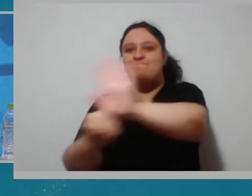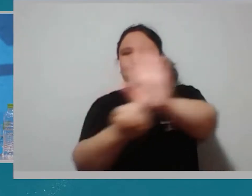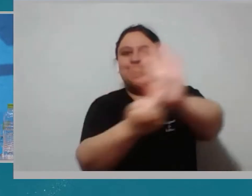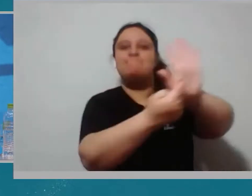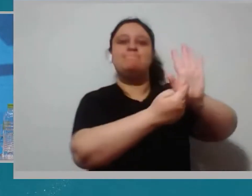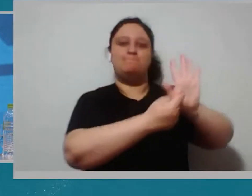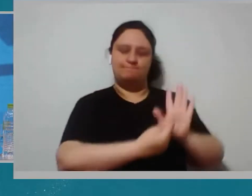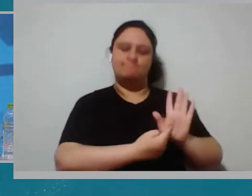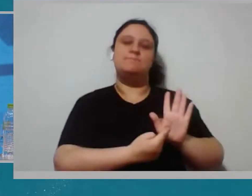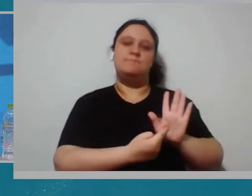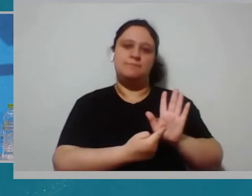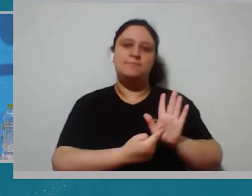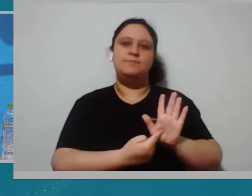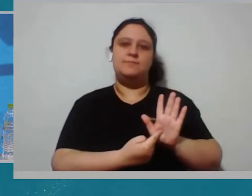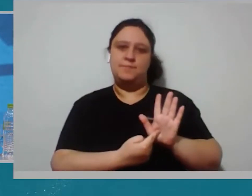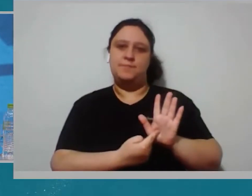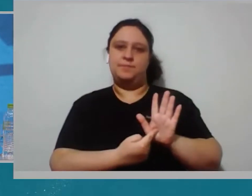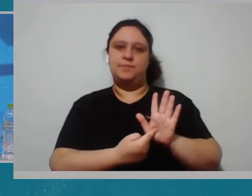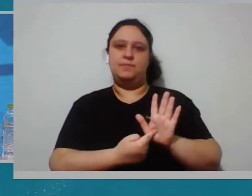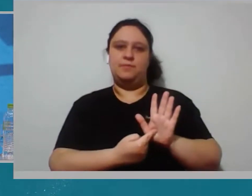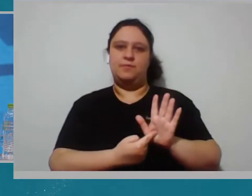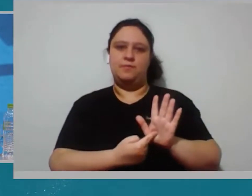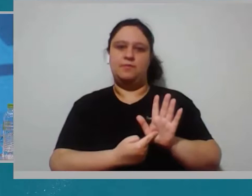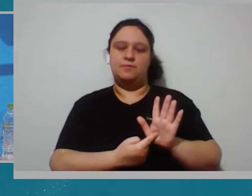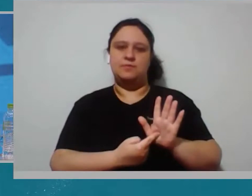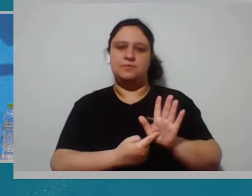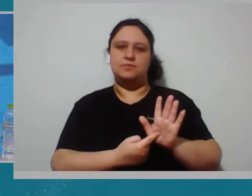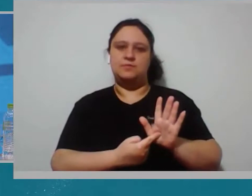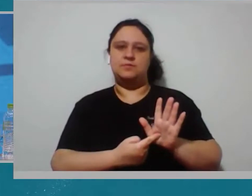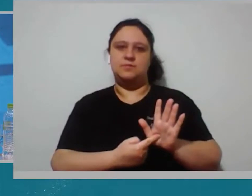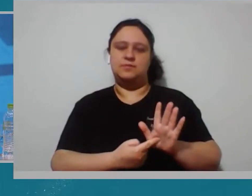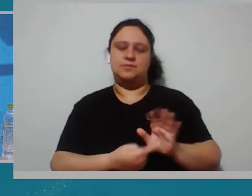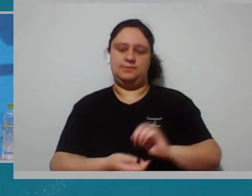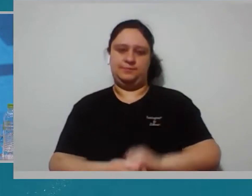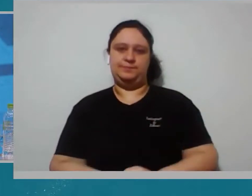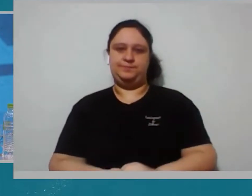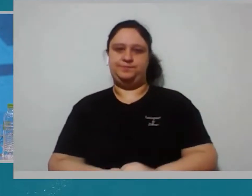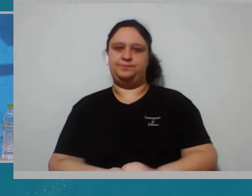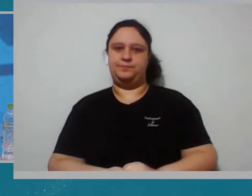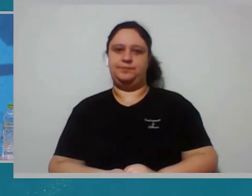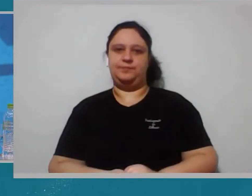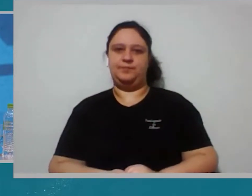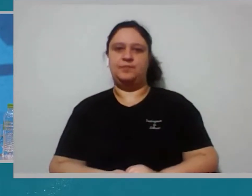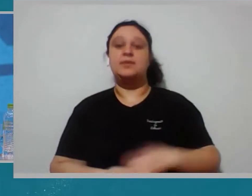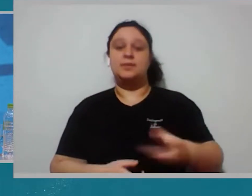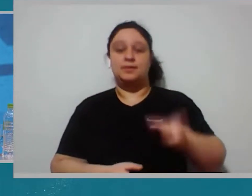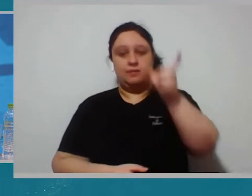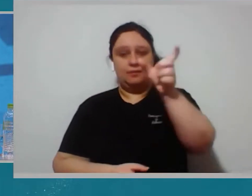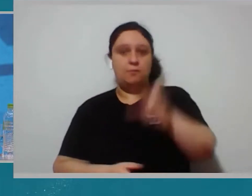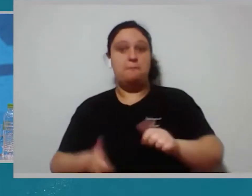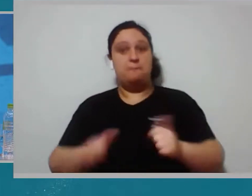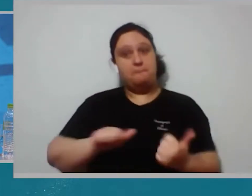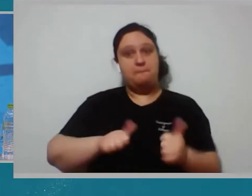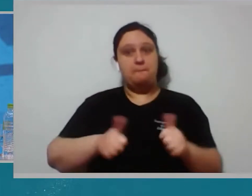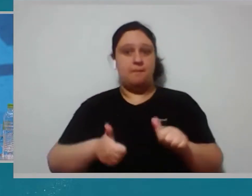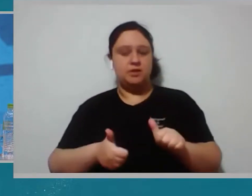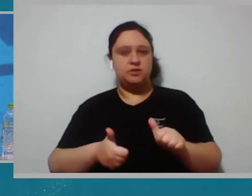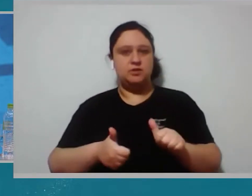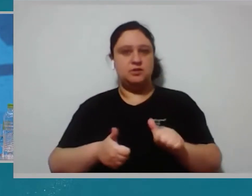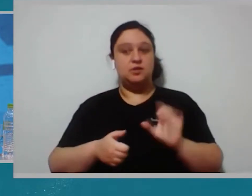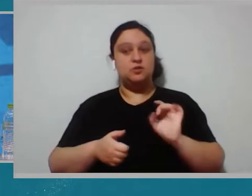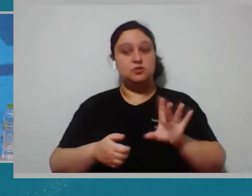o preletor da noite ou a pessoa protagonista principal da noite. Então ele faz